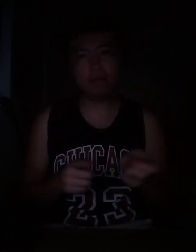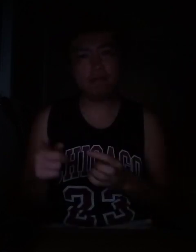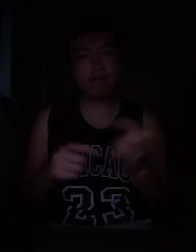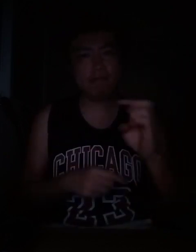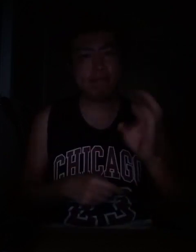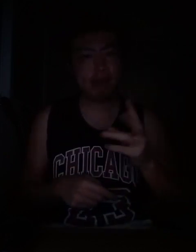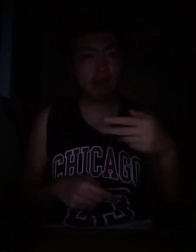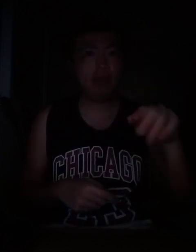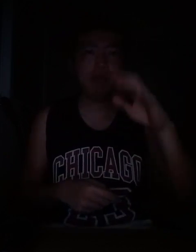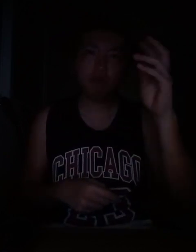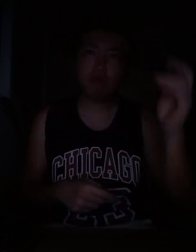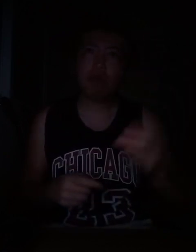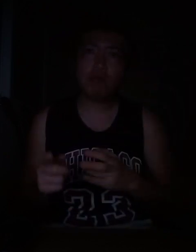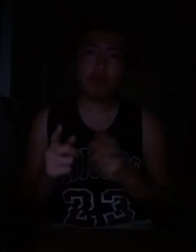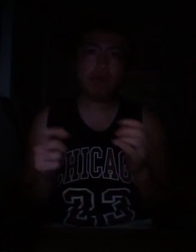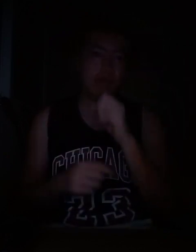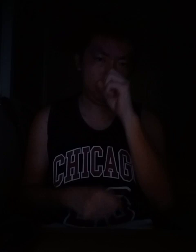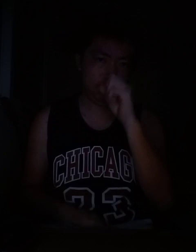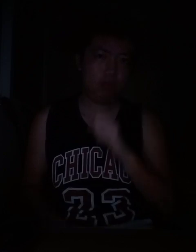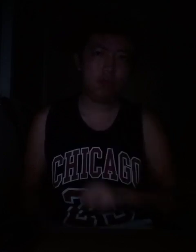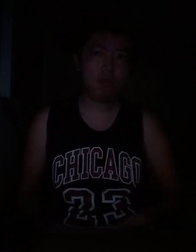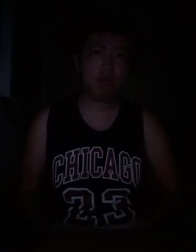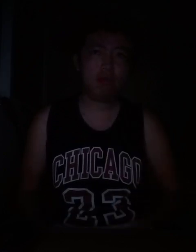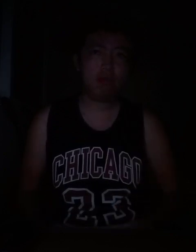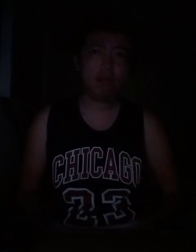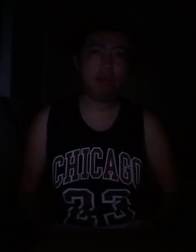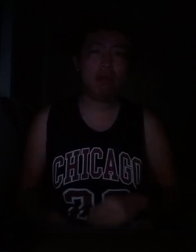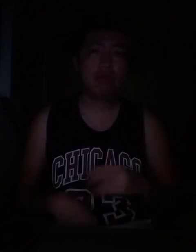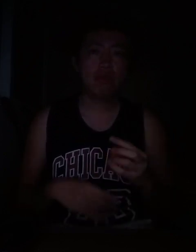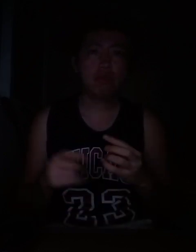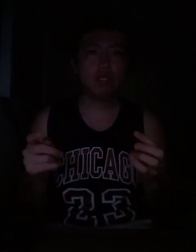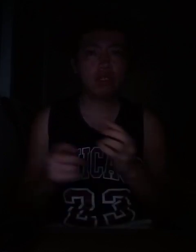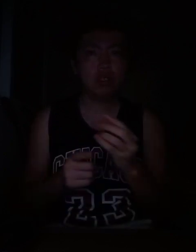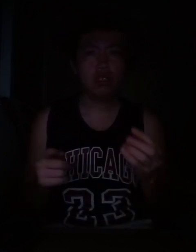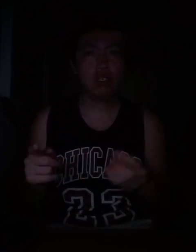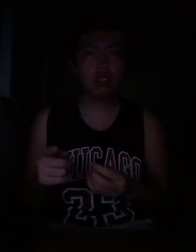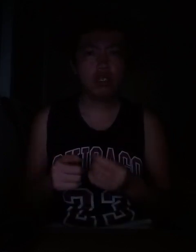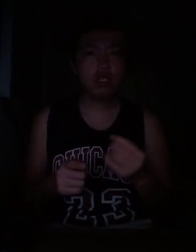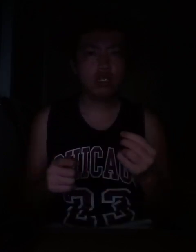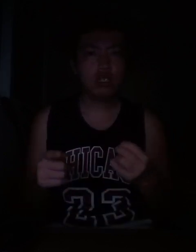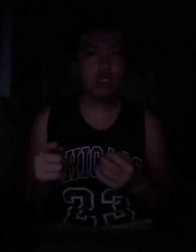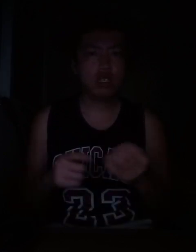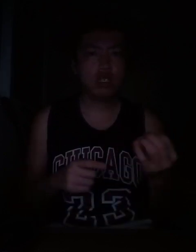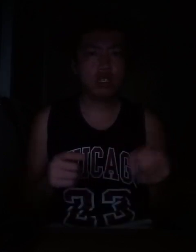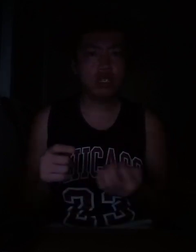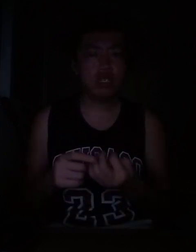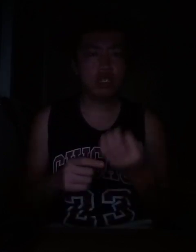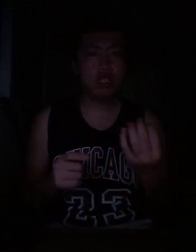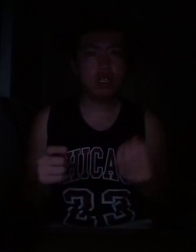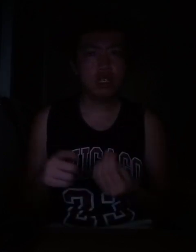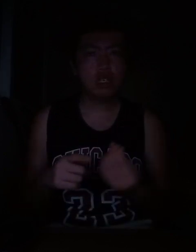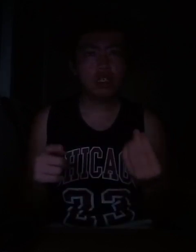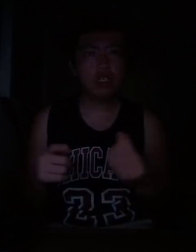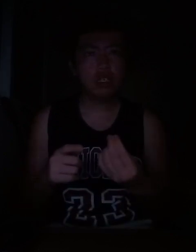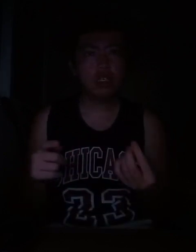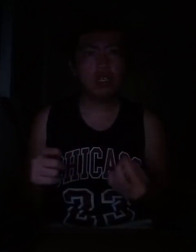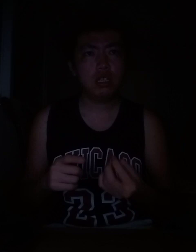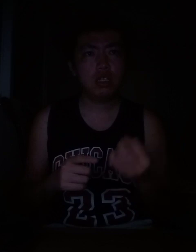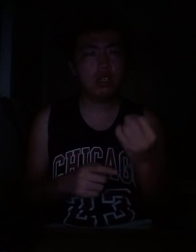태풍에 좋은 조건이 되고 있는 거죠. 여기에 해수면이 아닌 해양 전체가 얼마나 많은 열을 축적했는지 알